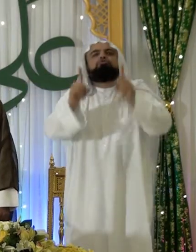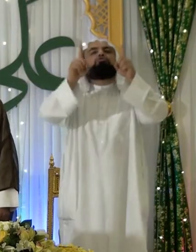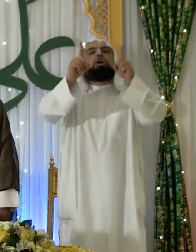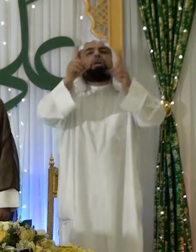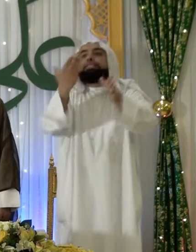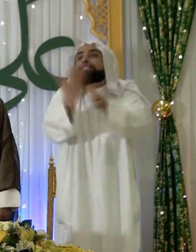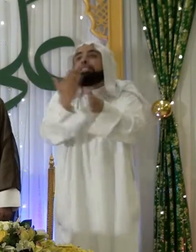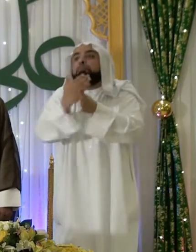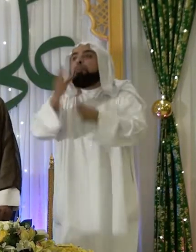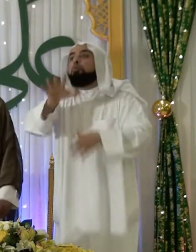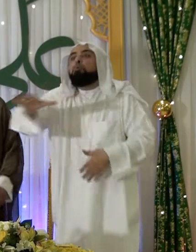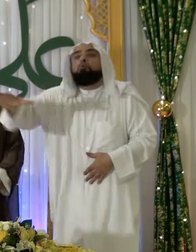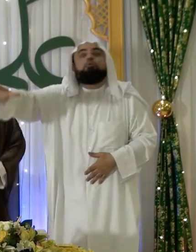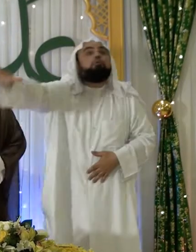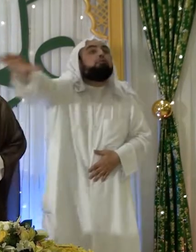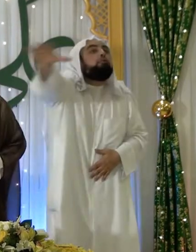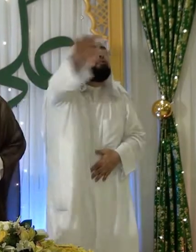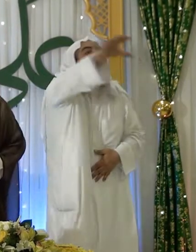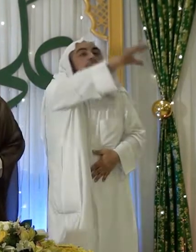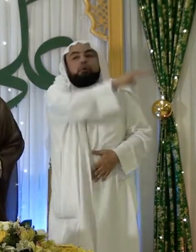فرجه الشريف.